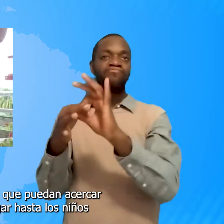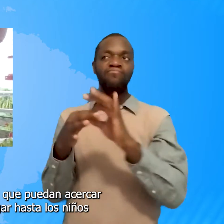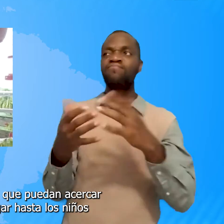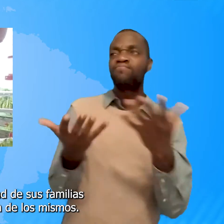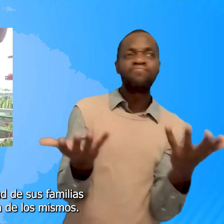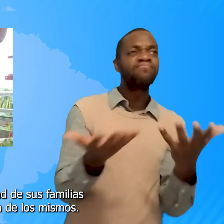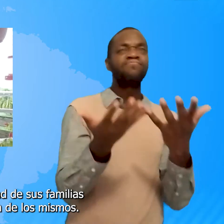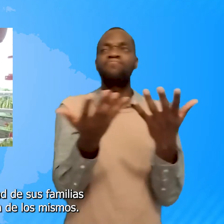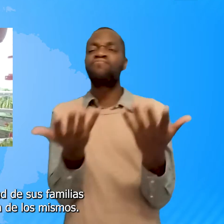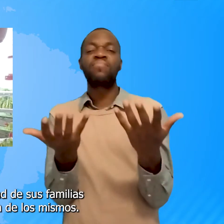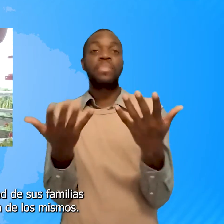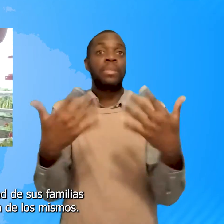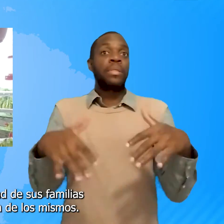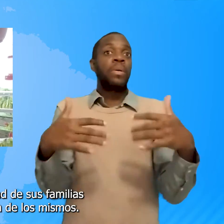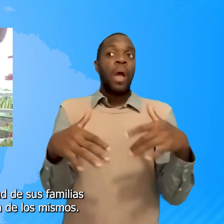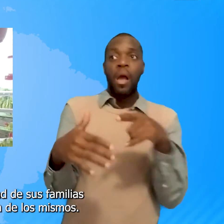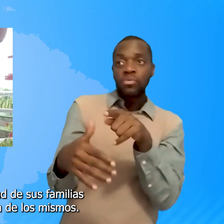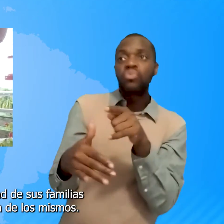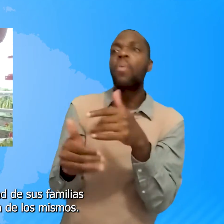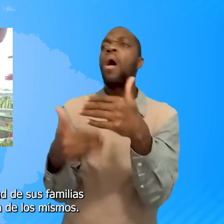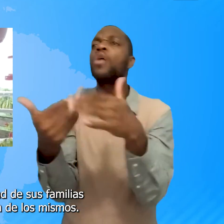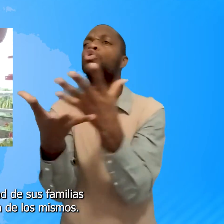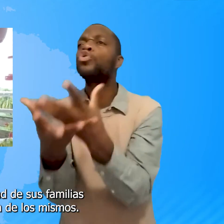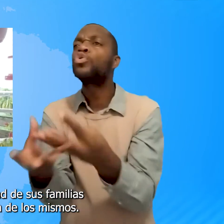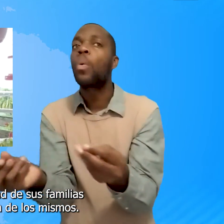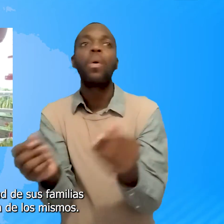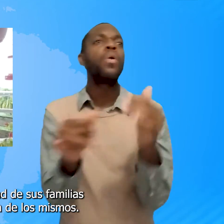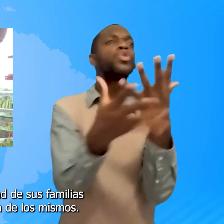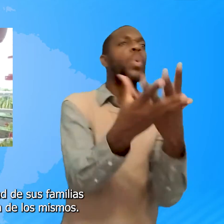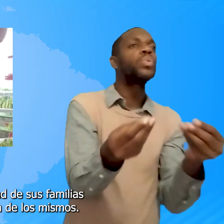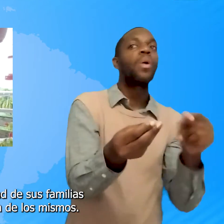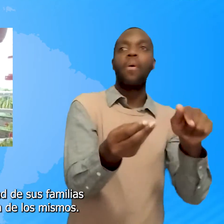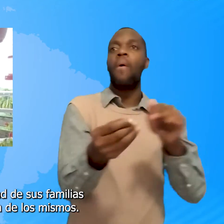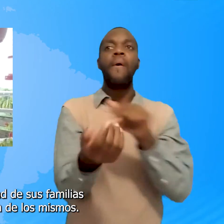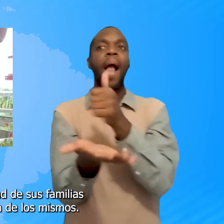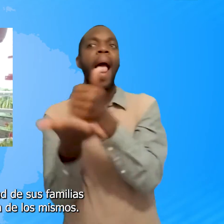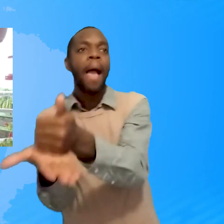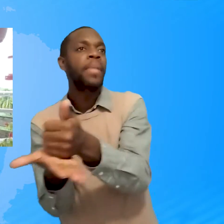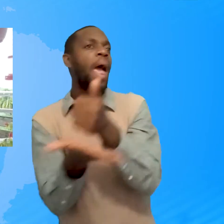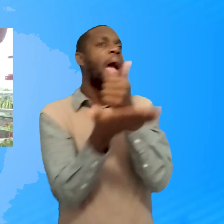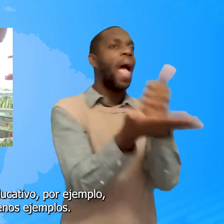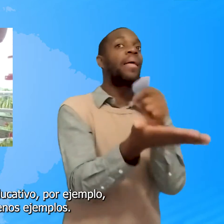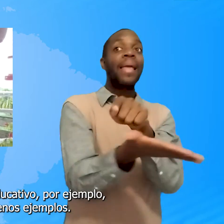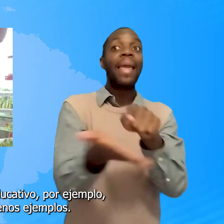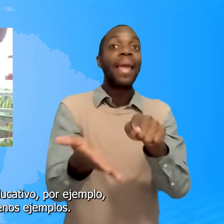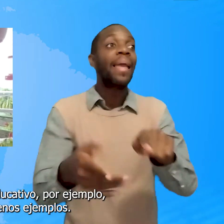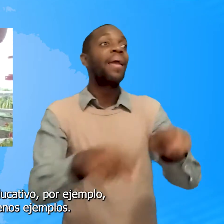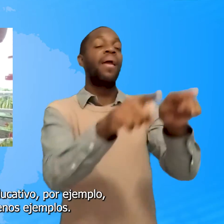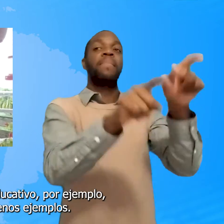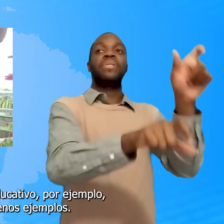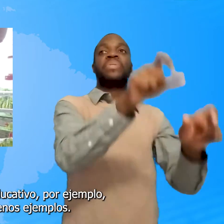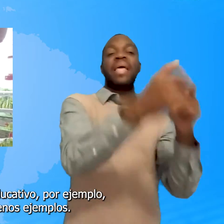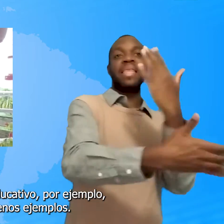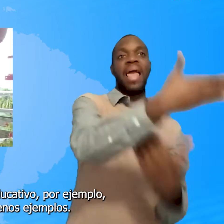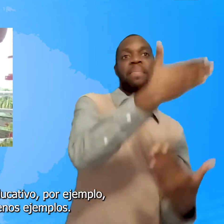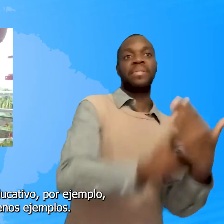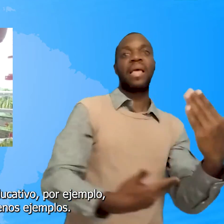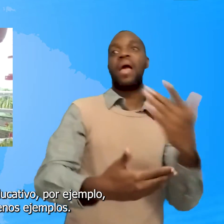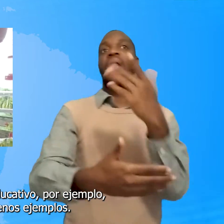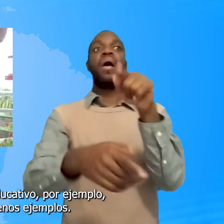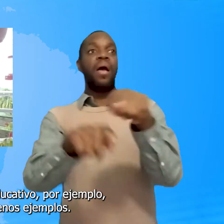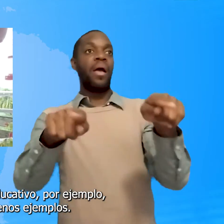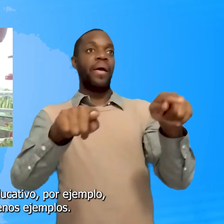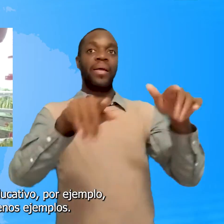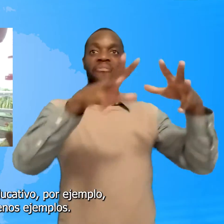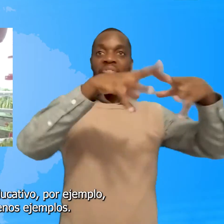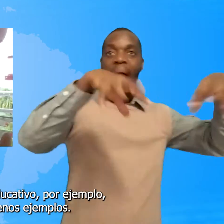los niños con discapacidad y sus familias para la inclusión de los mismos dentro del sistema educativo, por ejemplo.